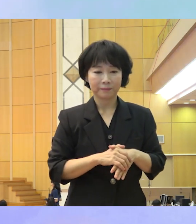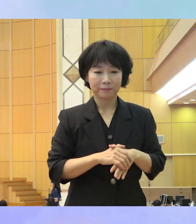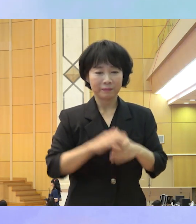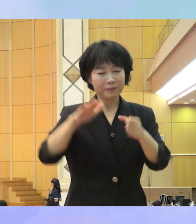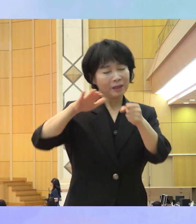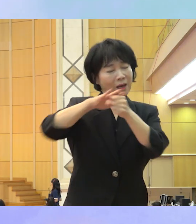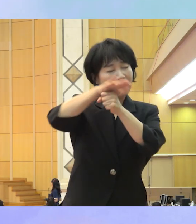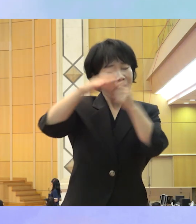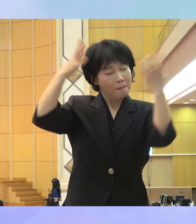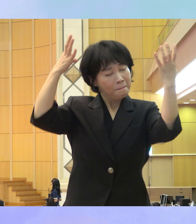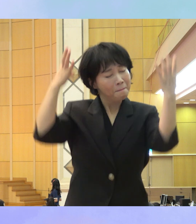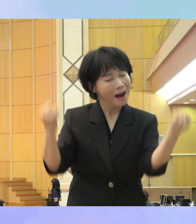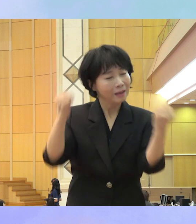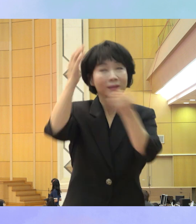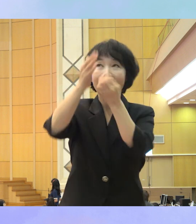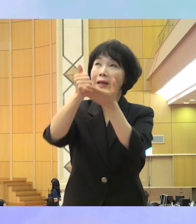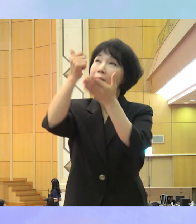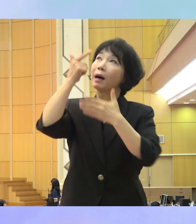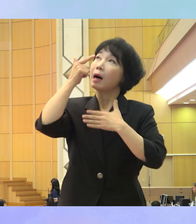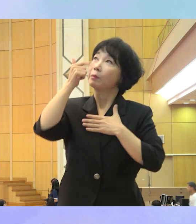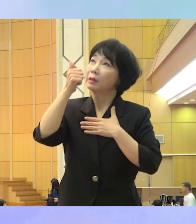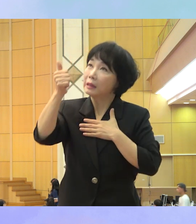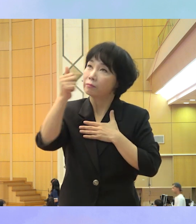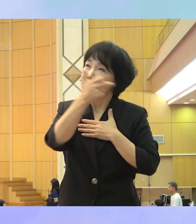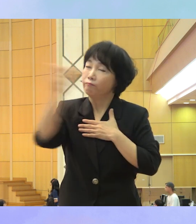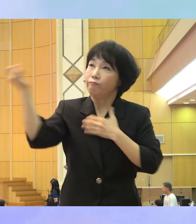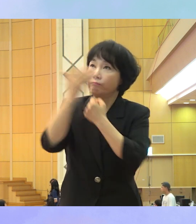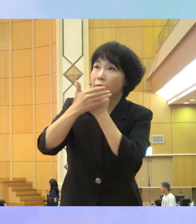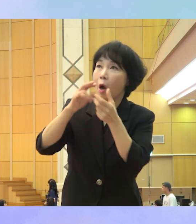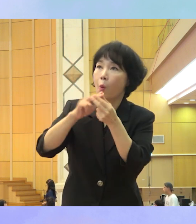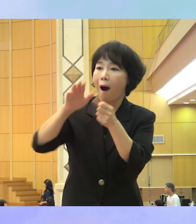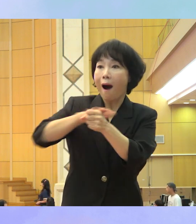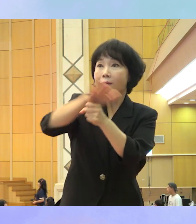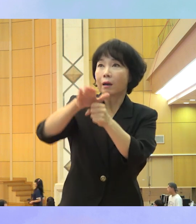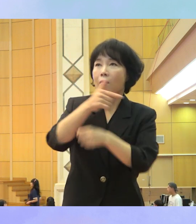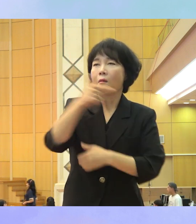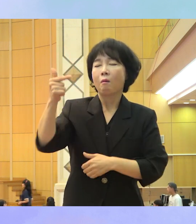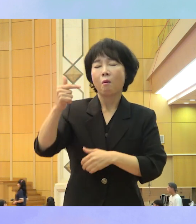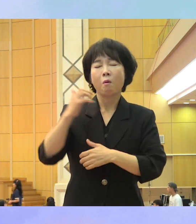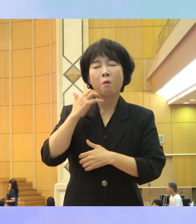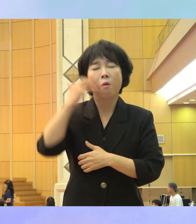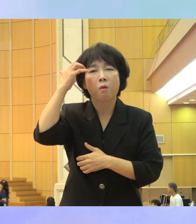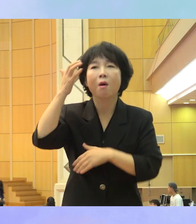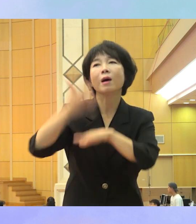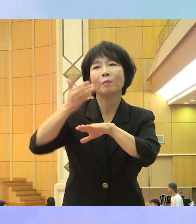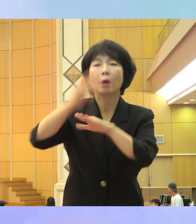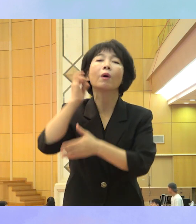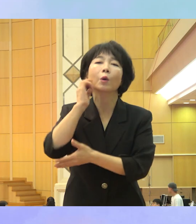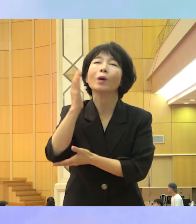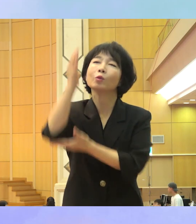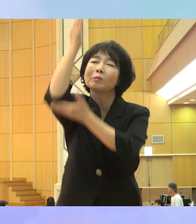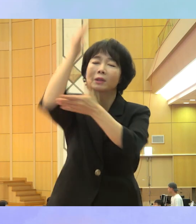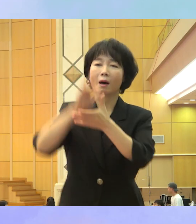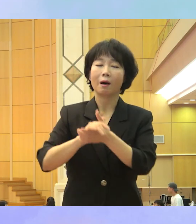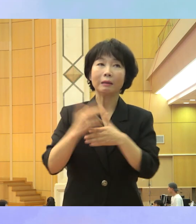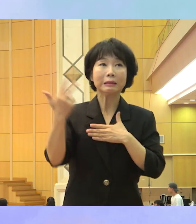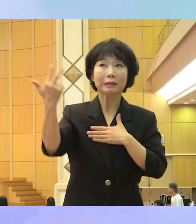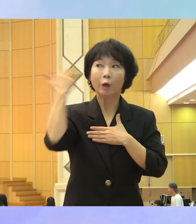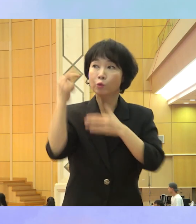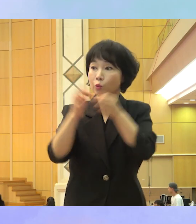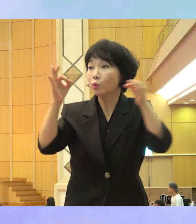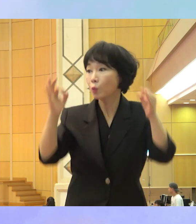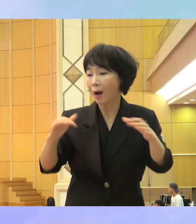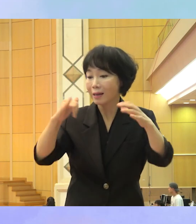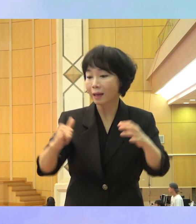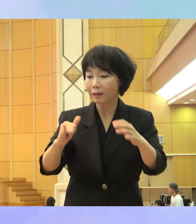사랑이 많으신 하나님 아버지, 크신 은혜와 사랑을 감사드리옵나이다. 지난 한